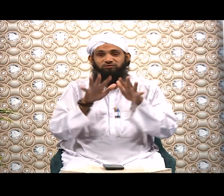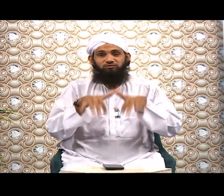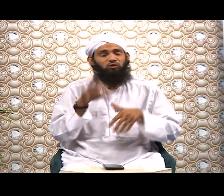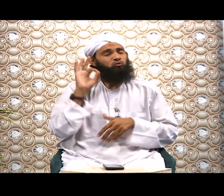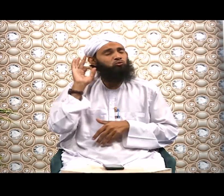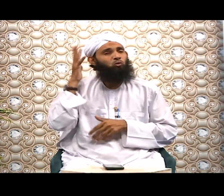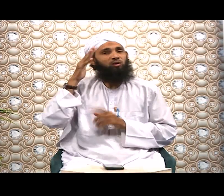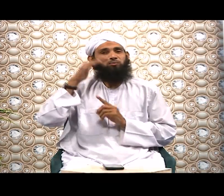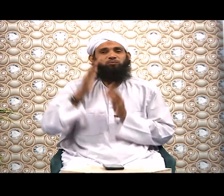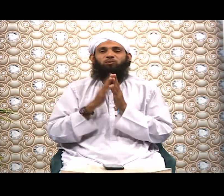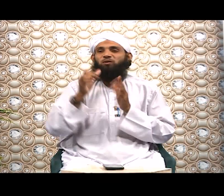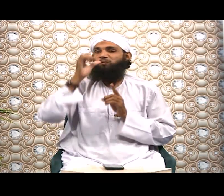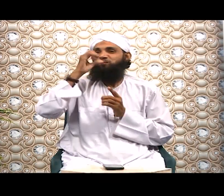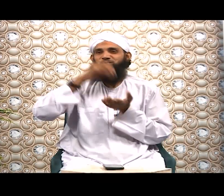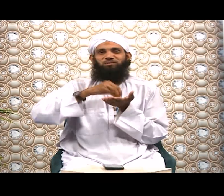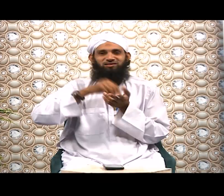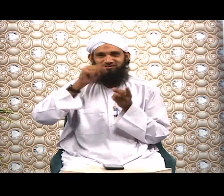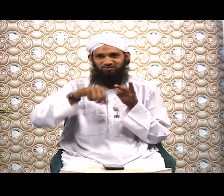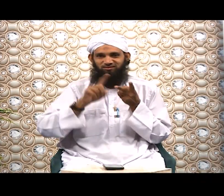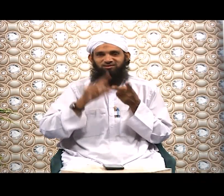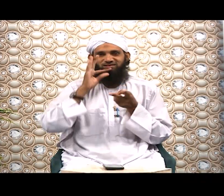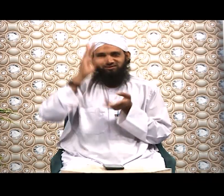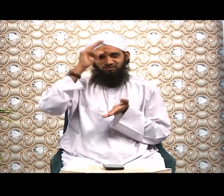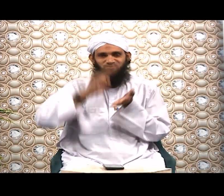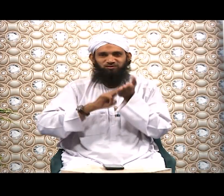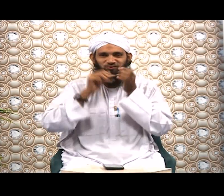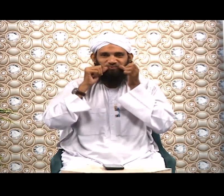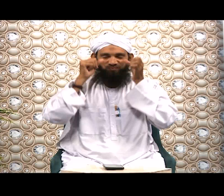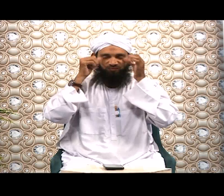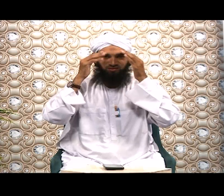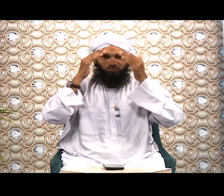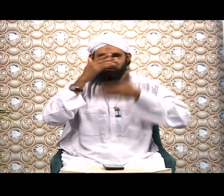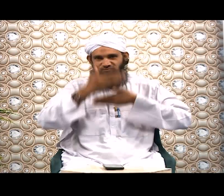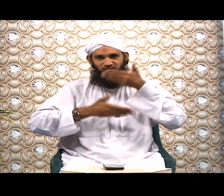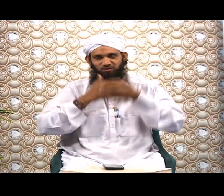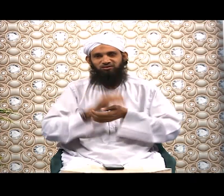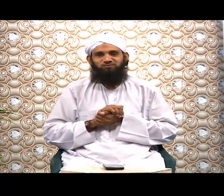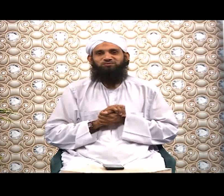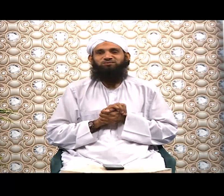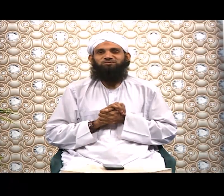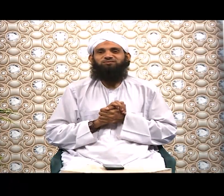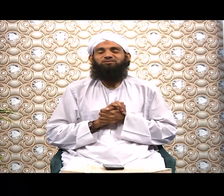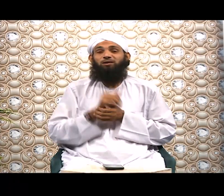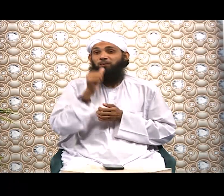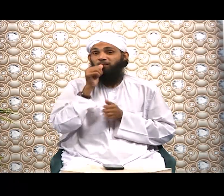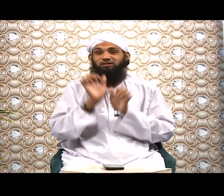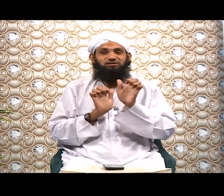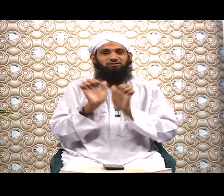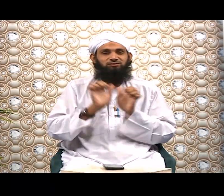جائے کافی ہے۔ ایک اور حدیث پاک میں حضور صلی اللہ علیہ وآلہ وصحبہ وسلم نے ارشاد فرمایا، آب زمزم پیٹ بھر